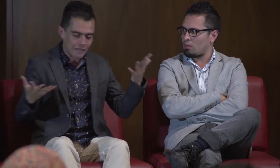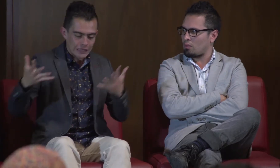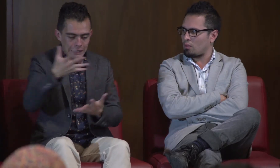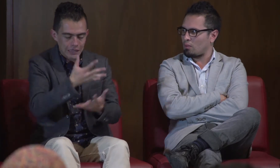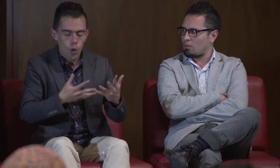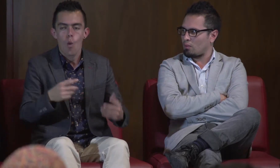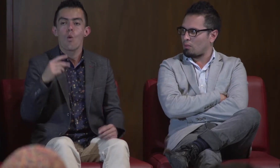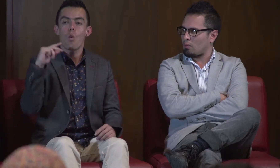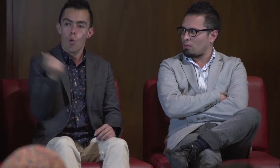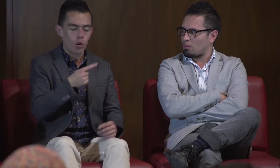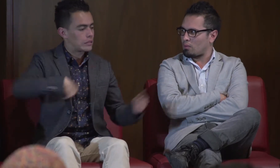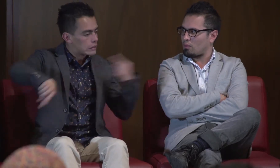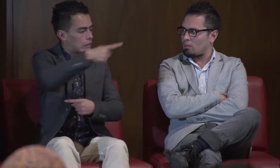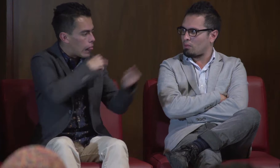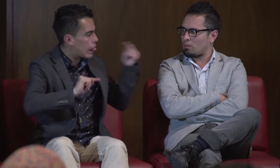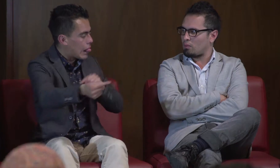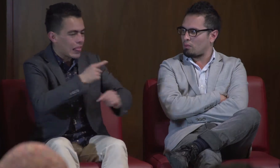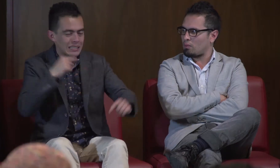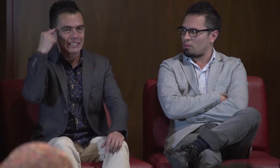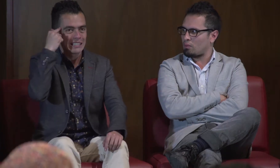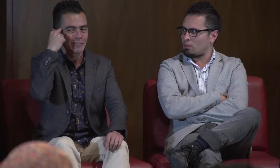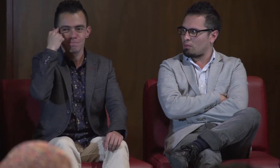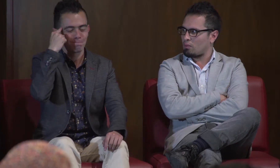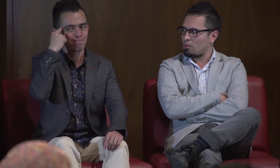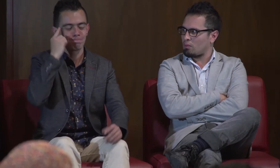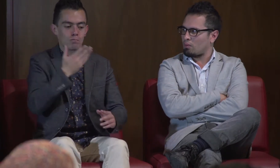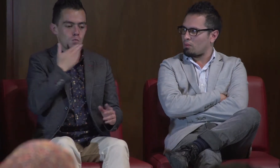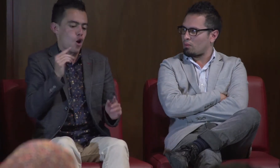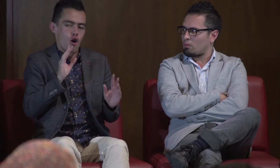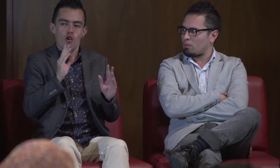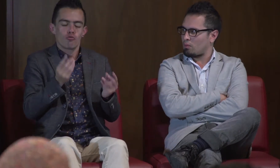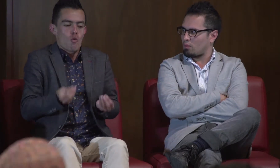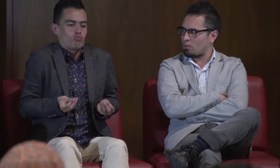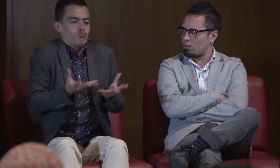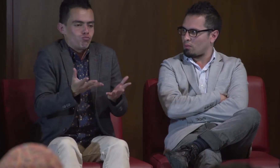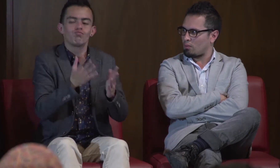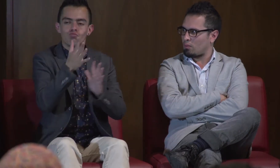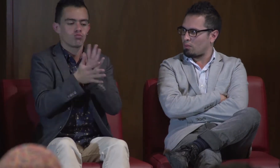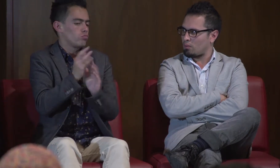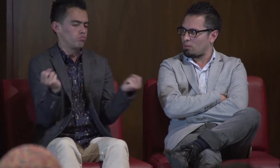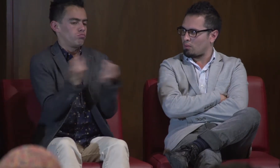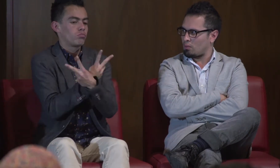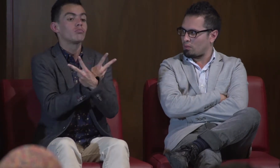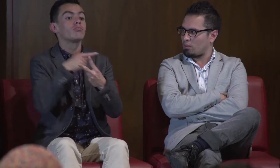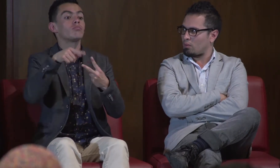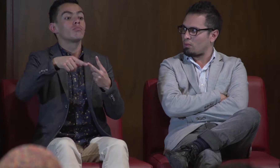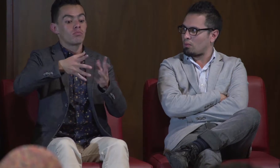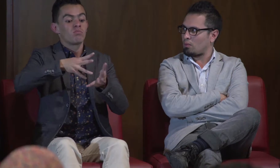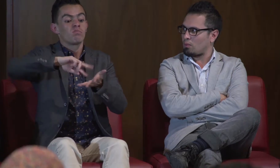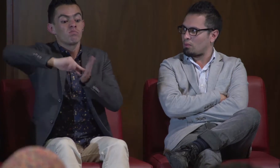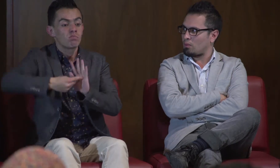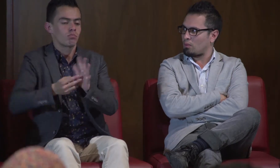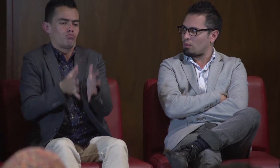física, sino también de otro tipo de violencias que también se dan en el entorno. Entonces, surge la discusión, no fue fácil, reflexionamos mucho en